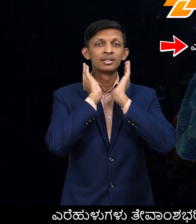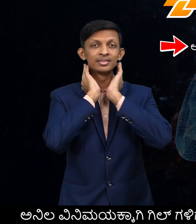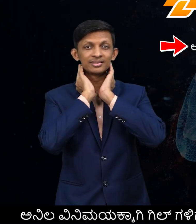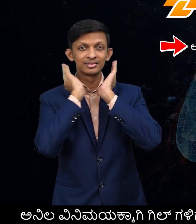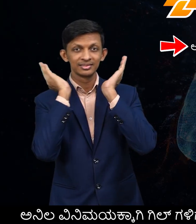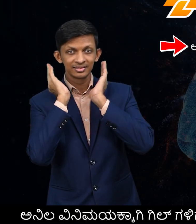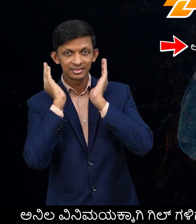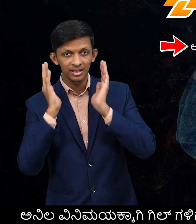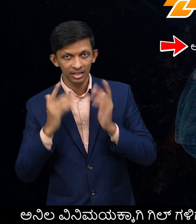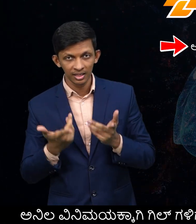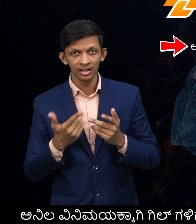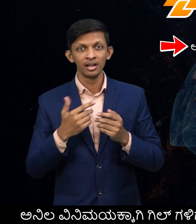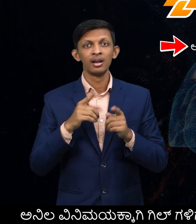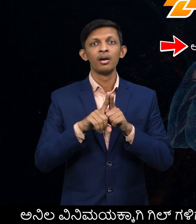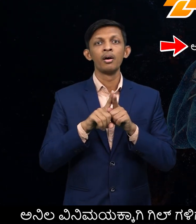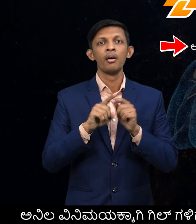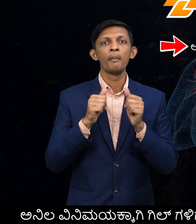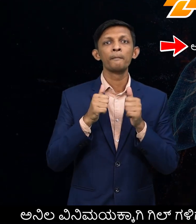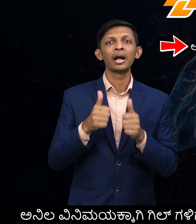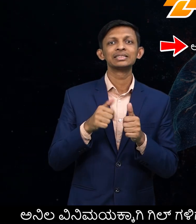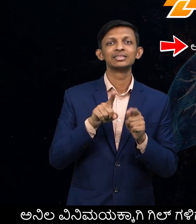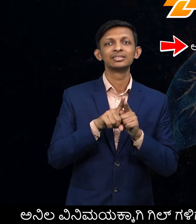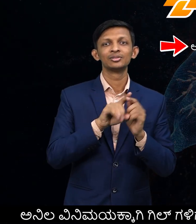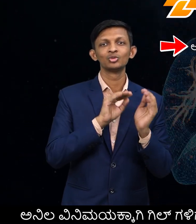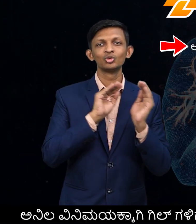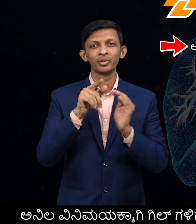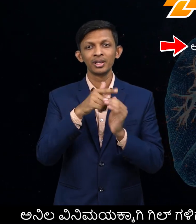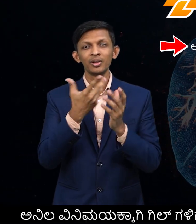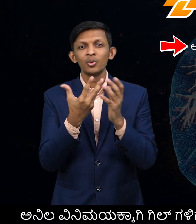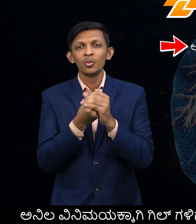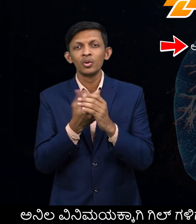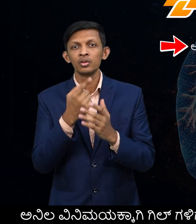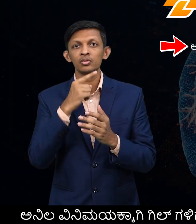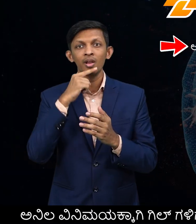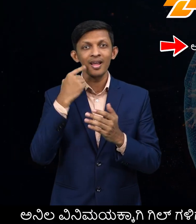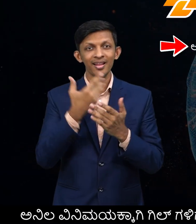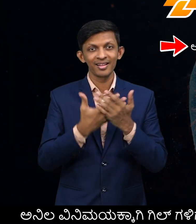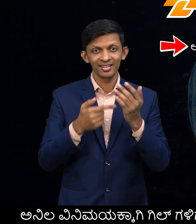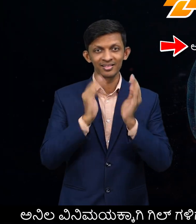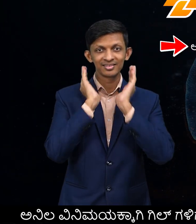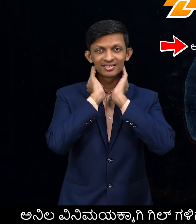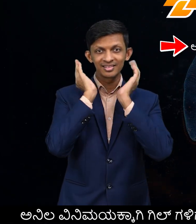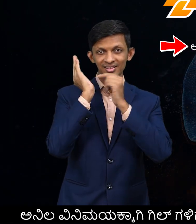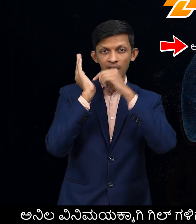ಅನಿಲ ವಿನಿಮಯಕ್ಕಾಗಿ ಗಿಲ್ಗಳಿಗೆ ರಕ್ತನಾಳಗಳು ಚೆನ್ನಾಗಿ ಪೂರೈಕೆಯಾಗುತ್ತವೆ.